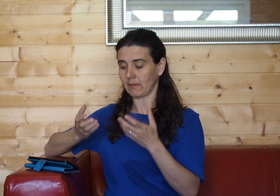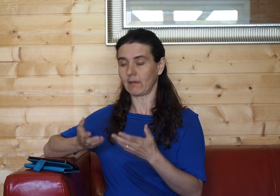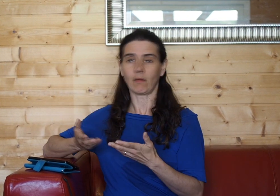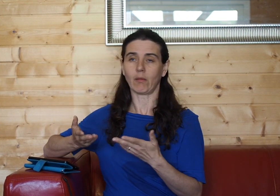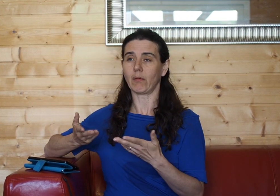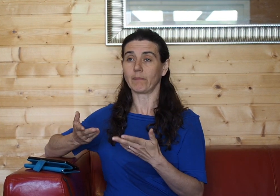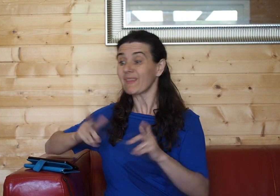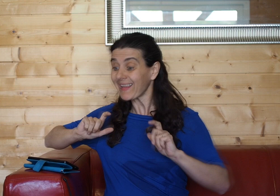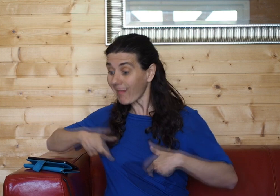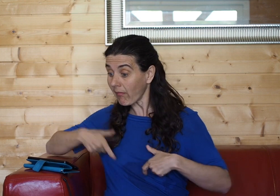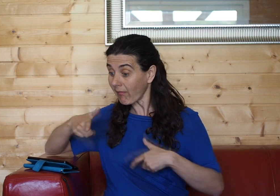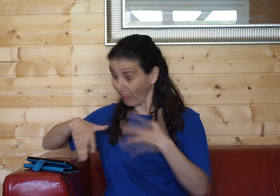Parfait.